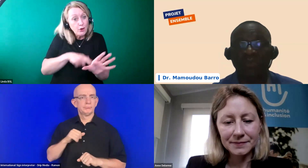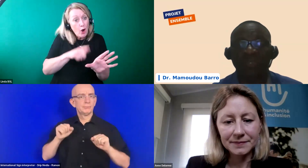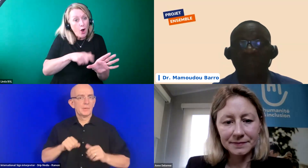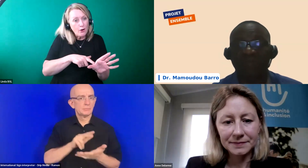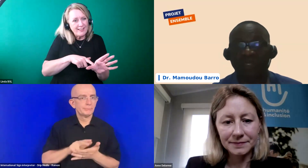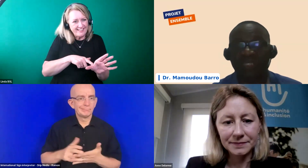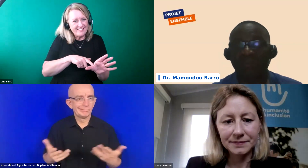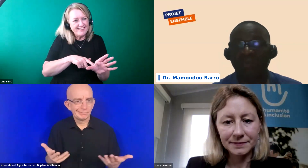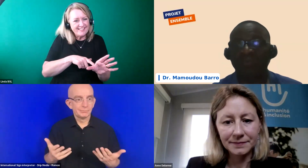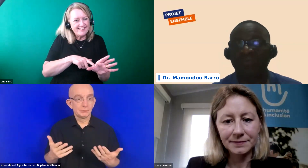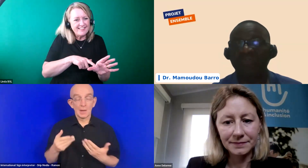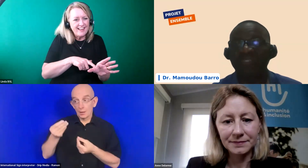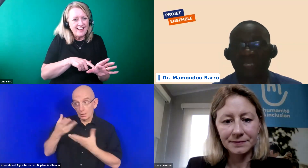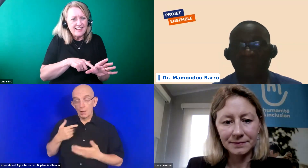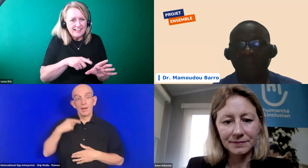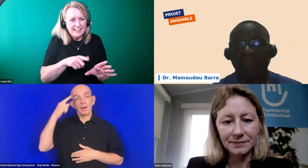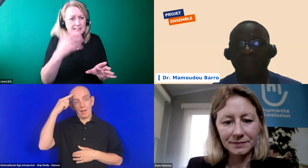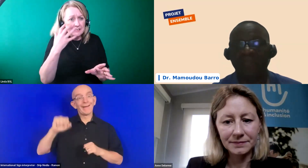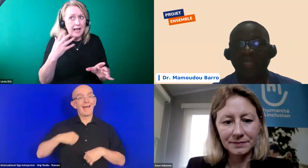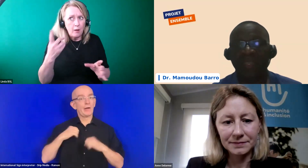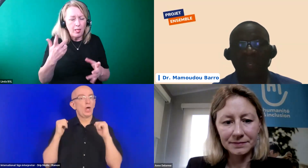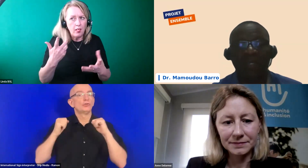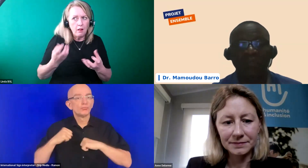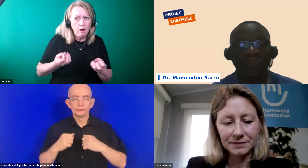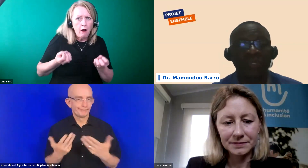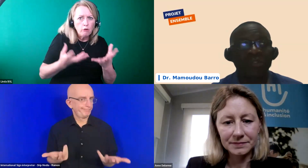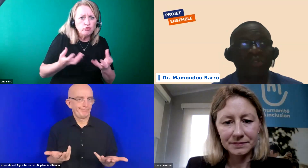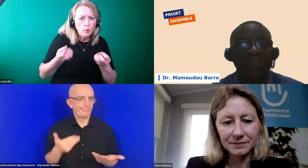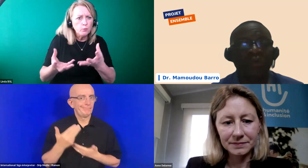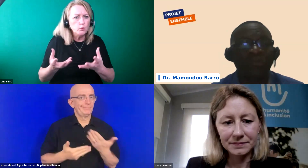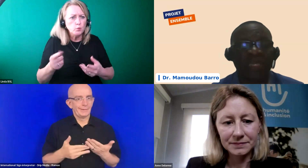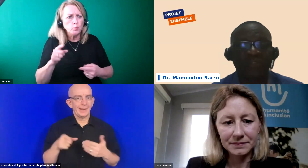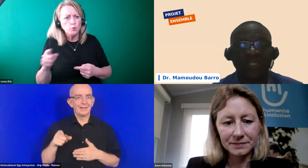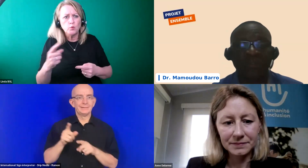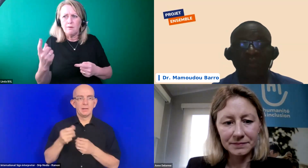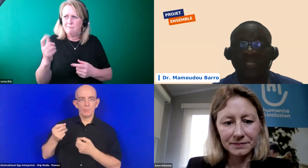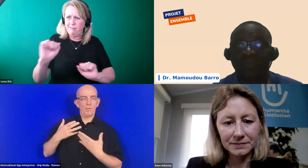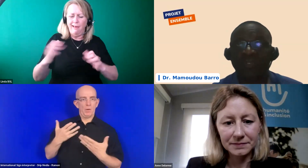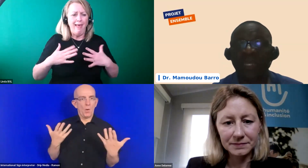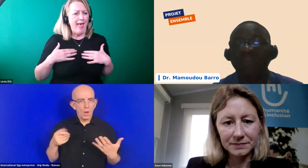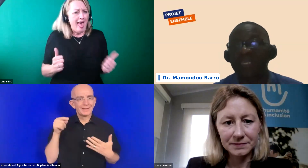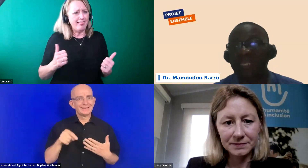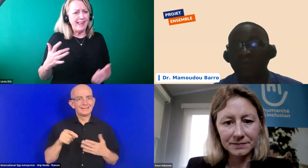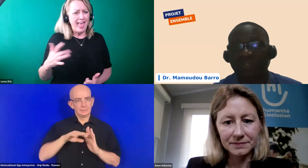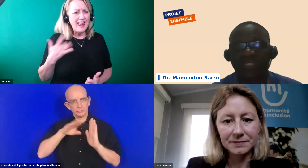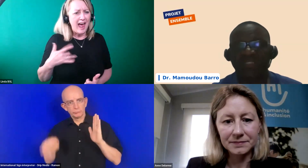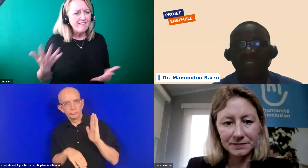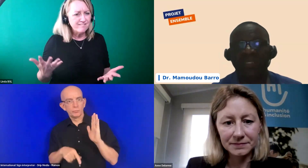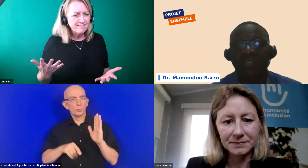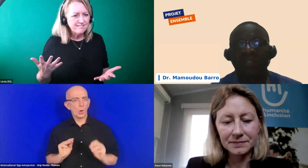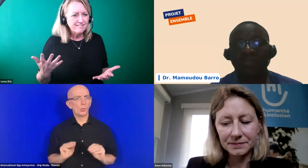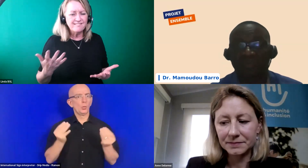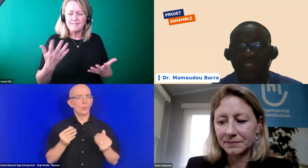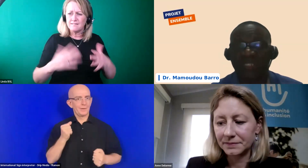et contribue à favoriser des modes de vie sains. En outre, l'éducation complète à la sexualité contribue à éviter les